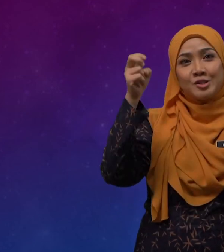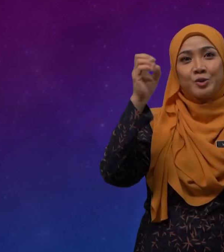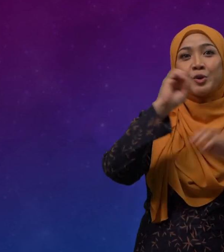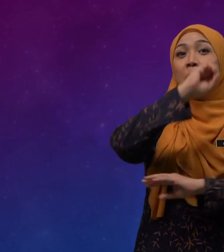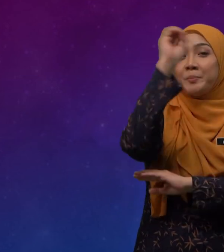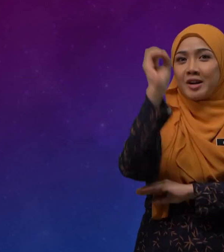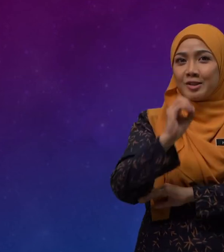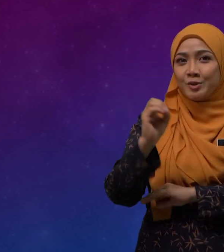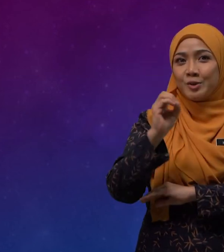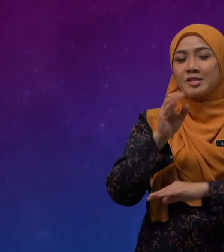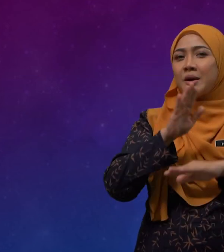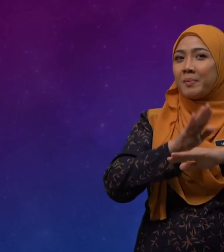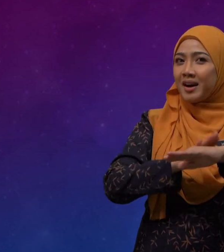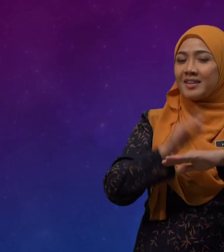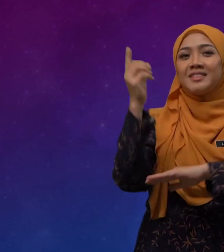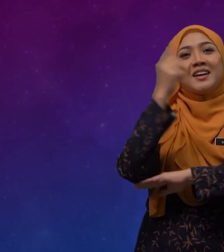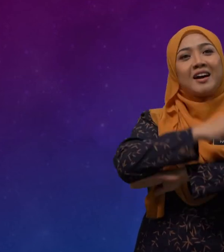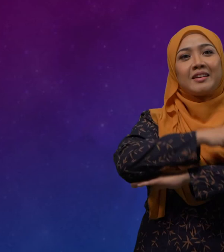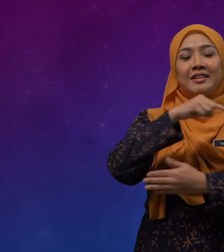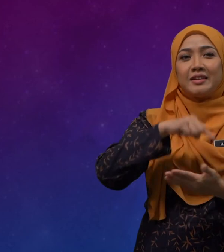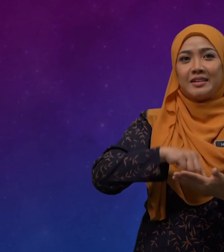tajuk peratus pada hari ini.